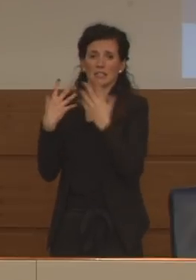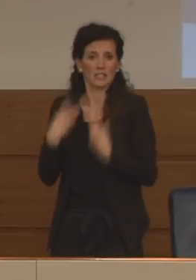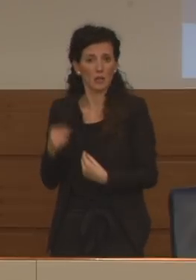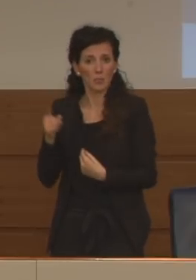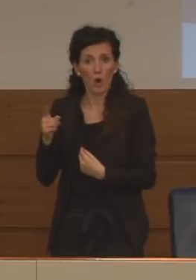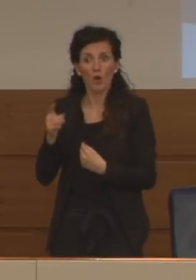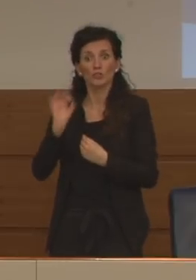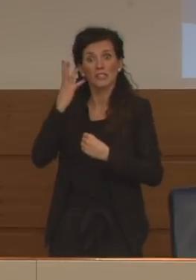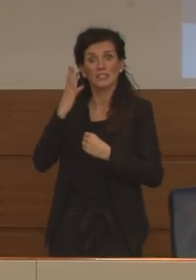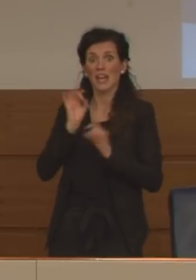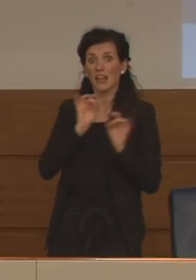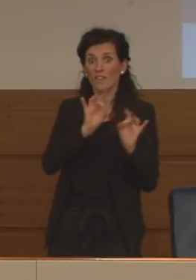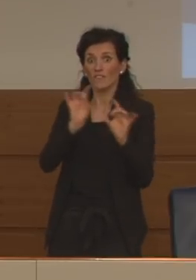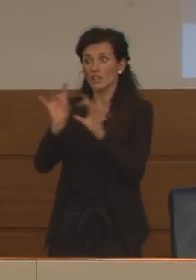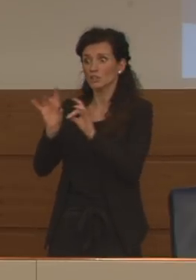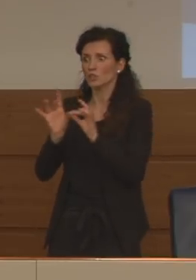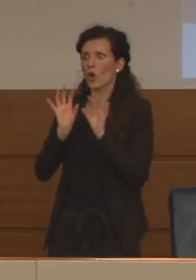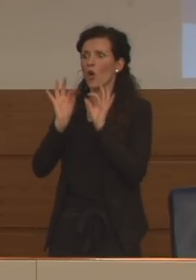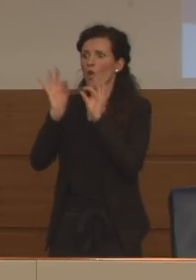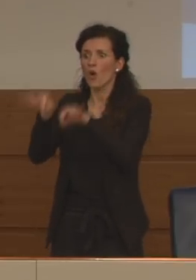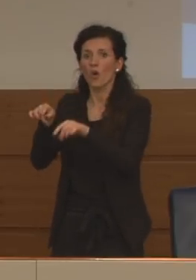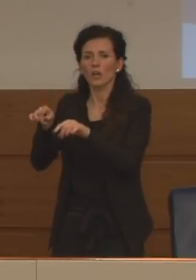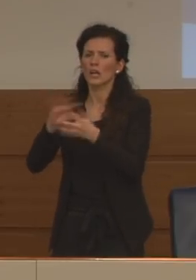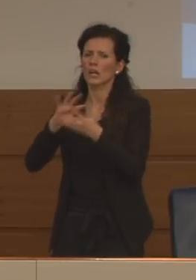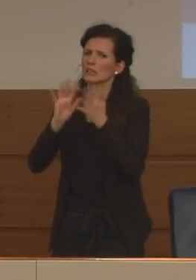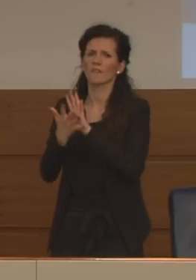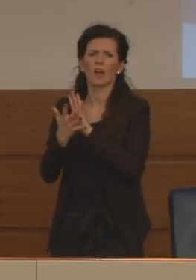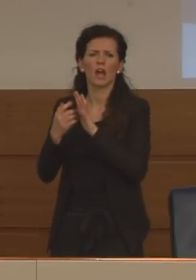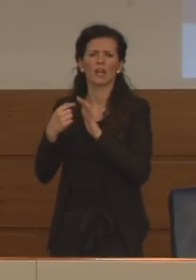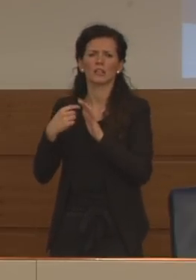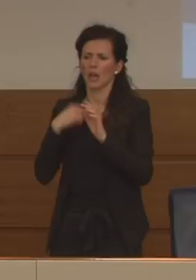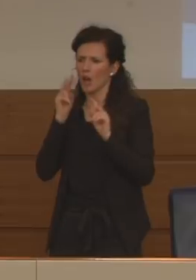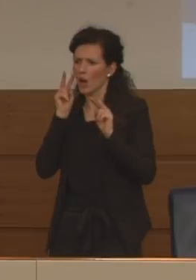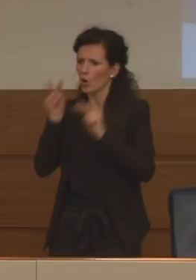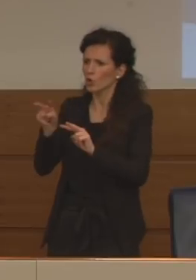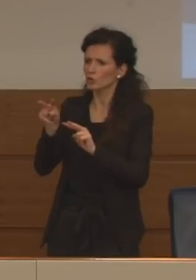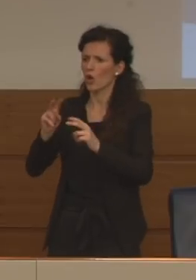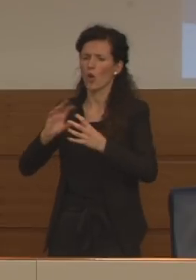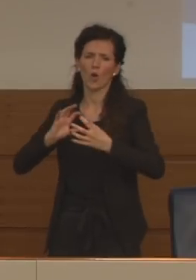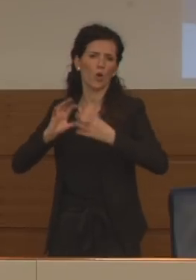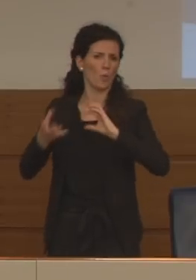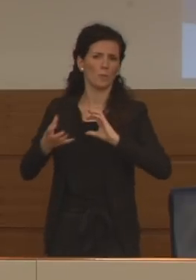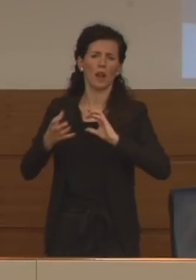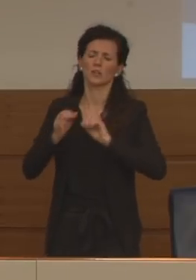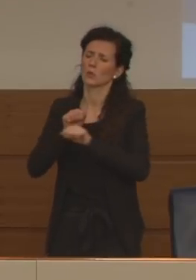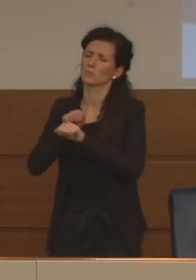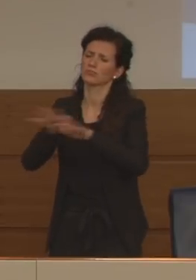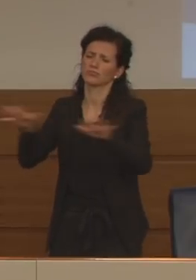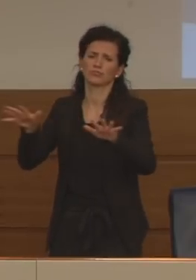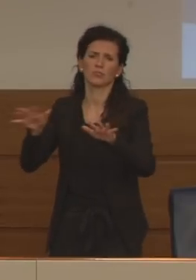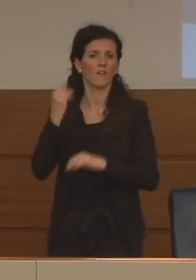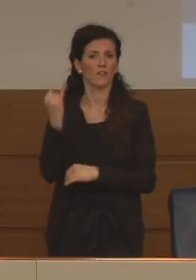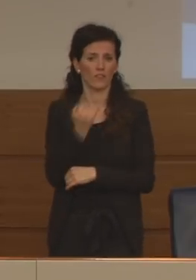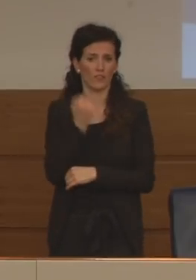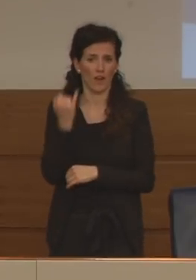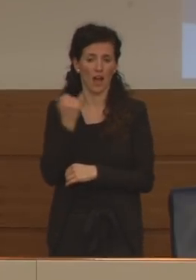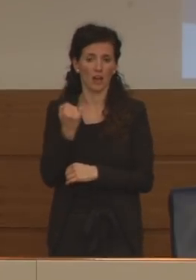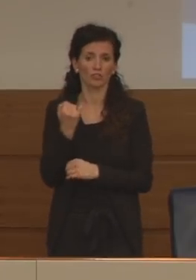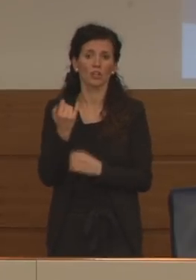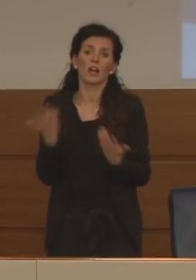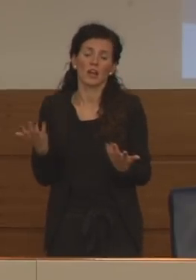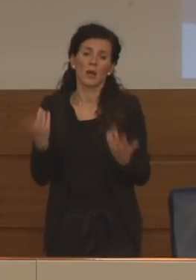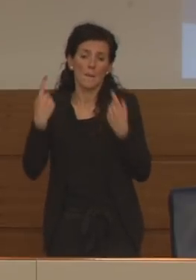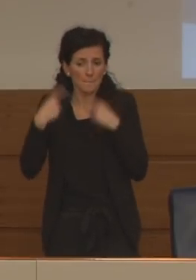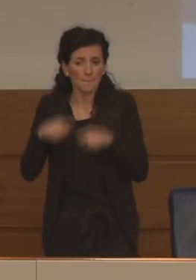particolarmente complesso e difficile controllarla e rischia di diffondersi molto rapidamente quindi questa è la ragione per